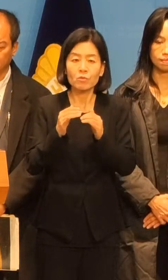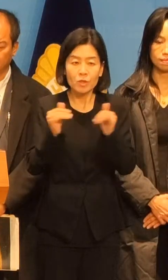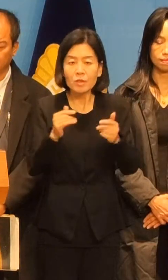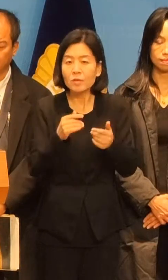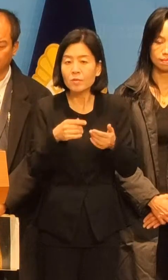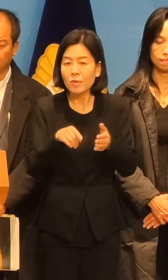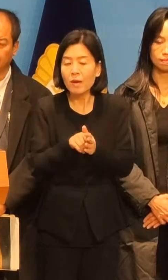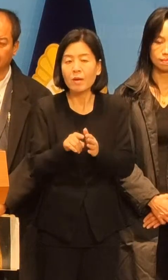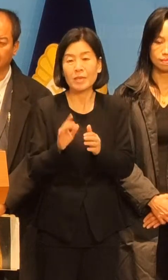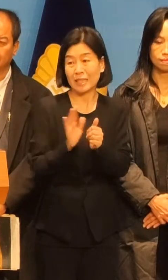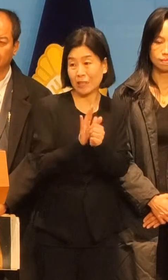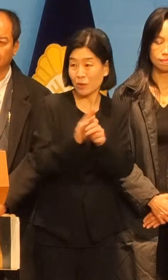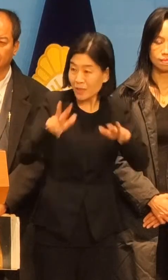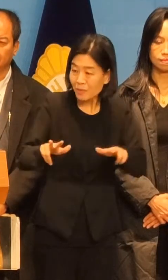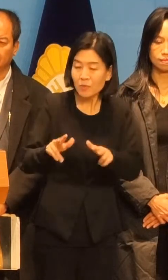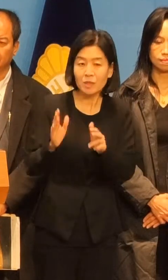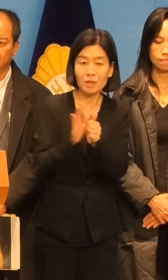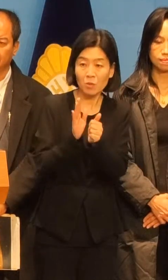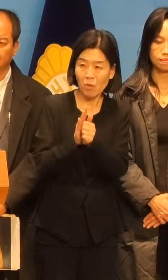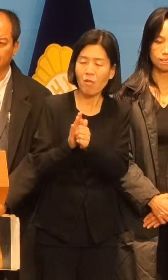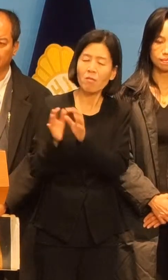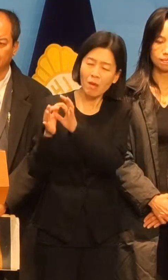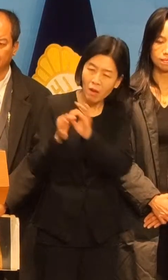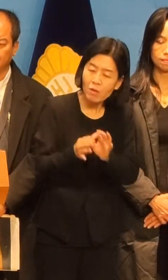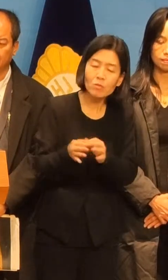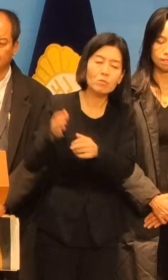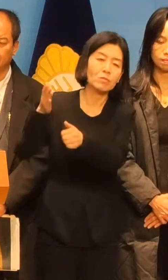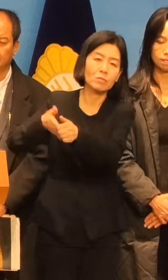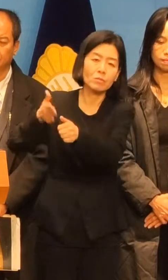것을 계속해 주시기를 바랍니다.